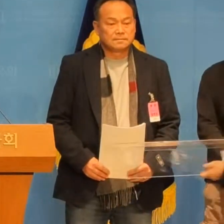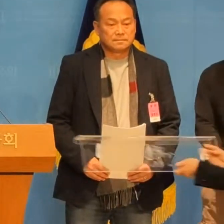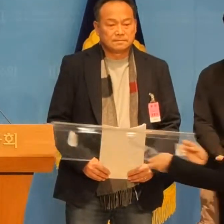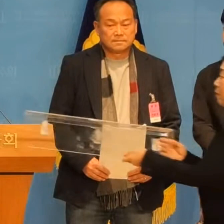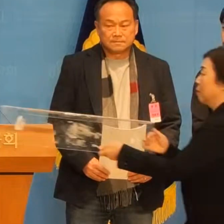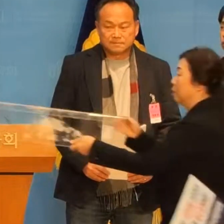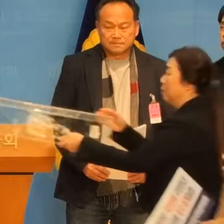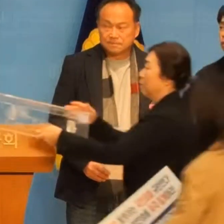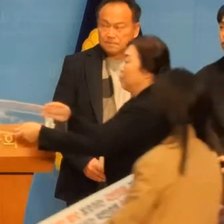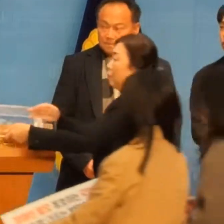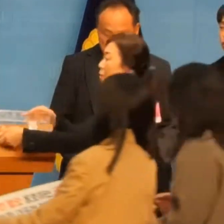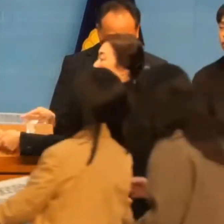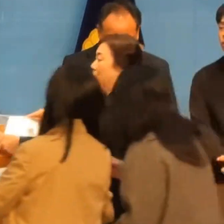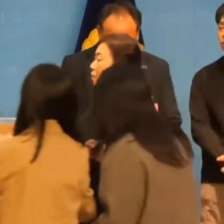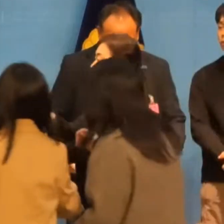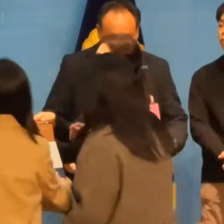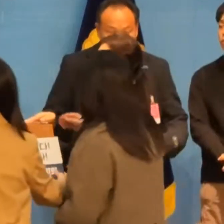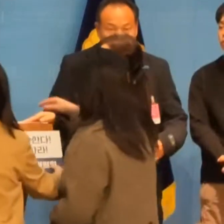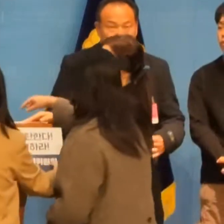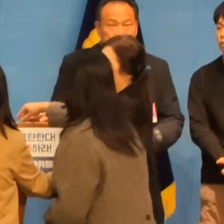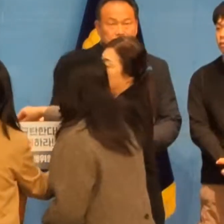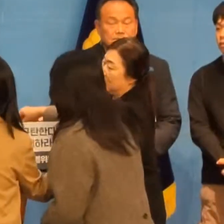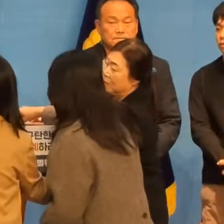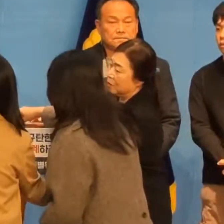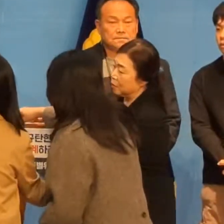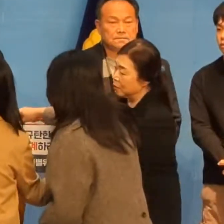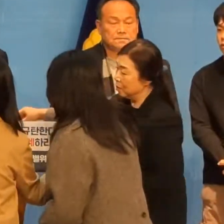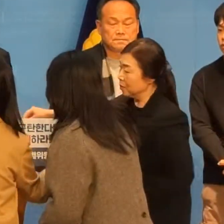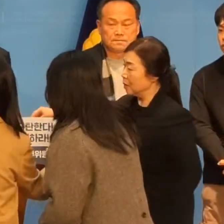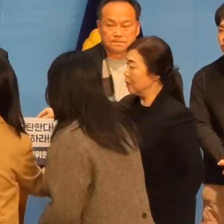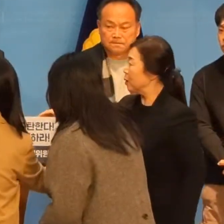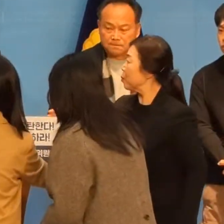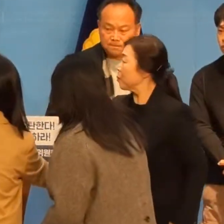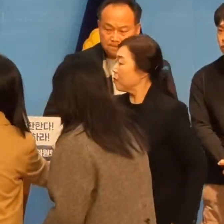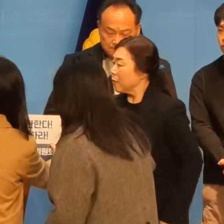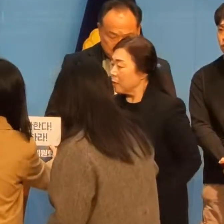이렇게 드려야 되나? 발언하실 때 좀 들고 이렇게 드릴게요, 미리.